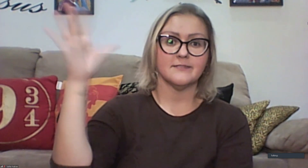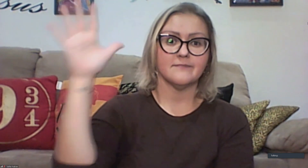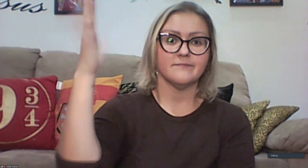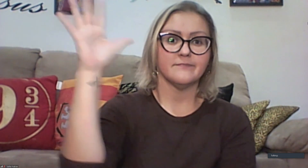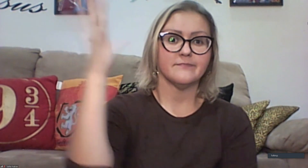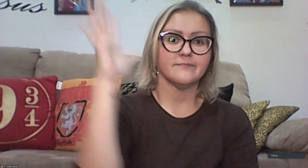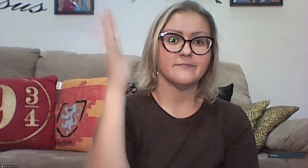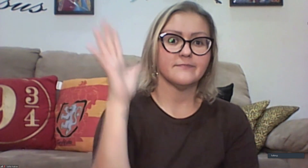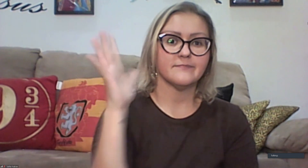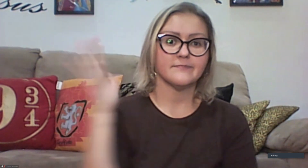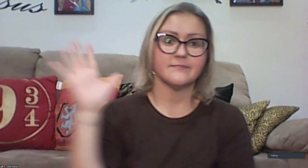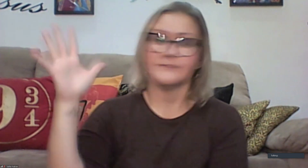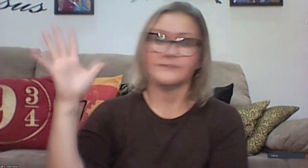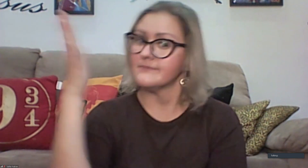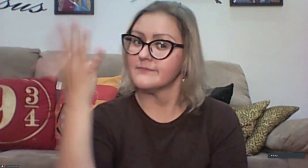sinal de árvore é assim?